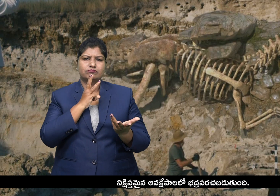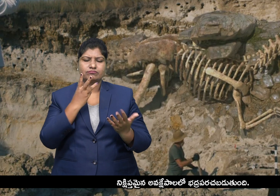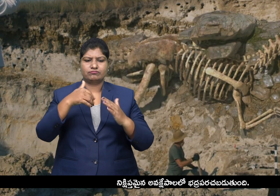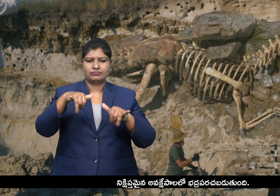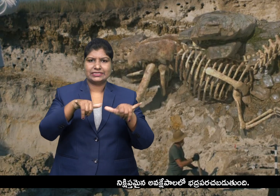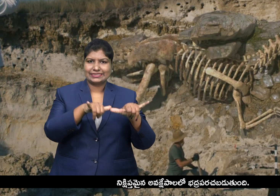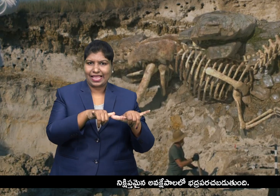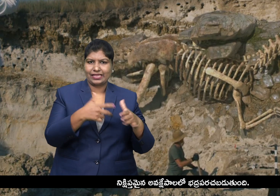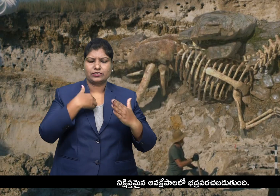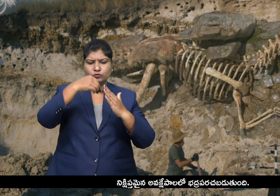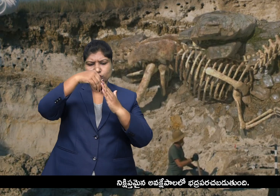భద్రపరచబడుతుంది.